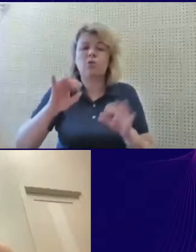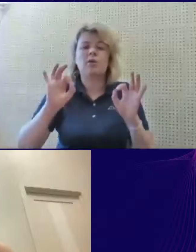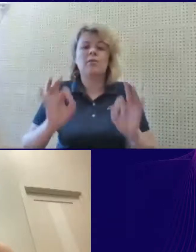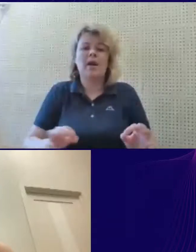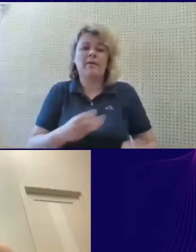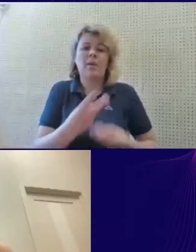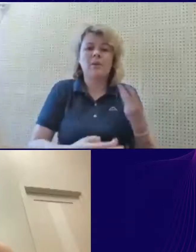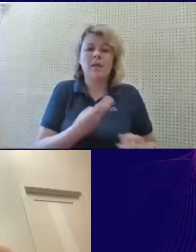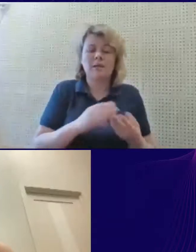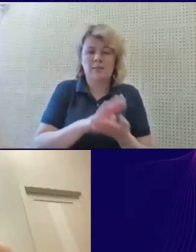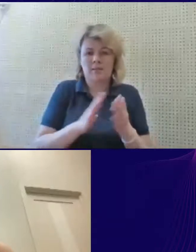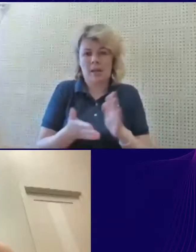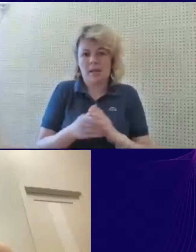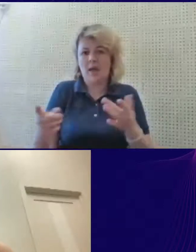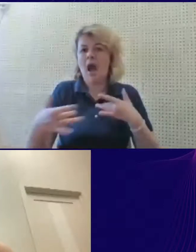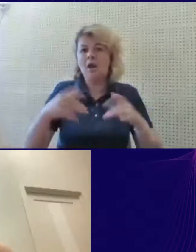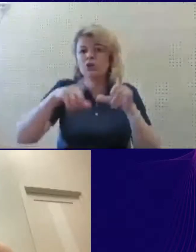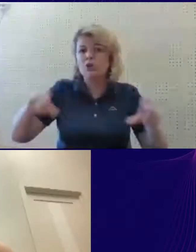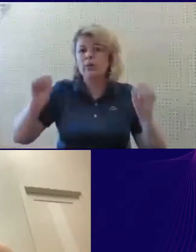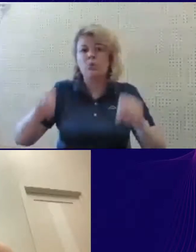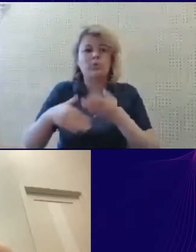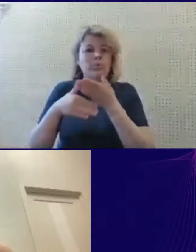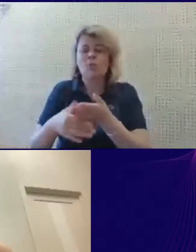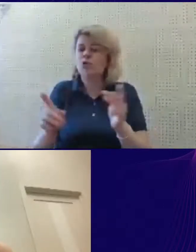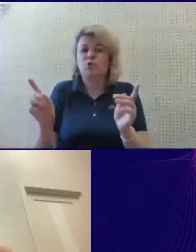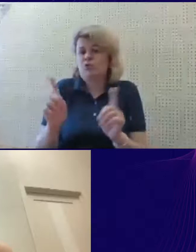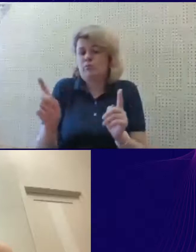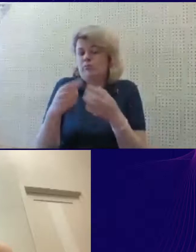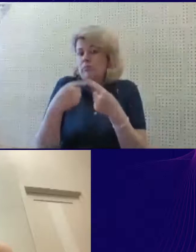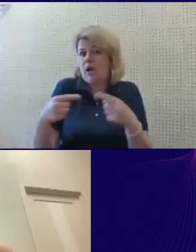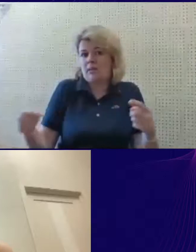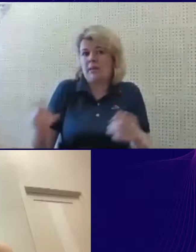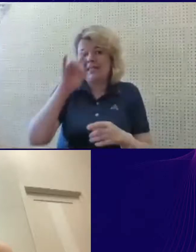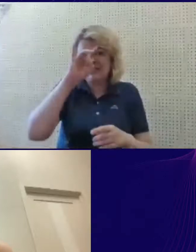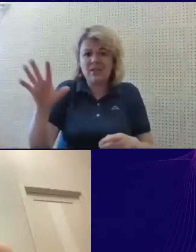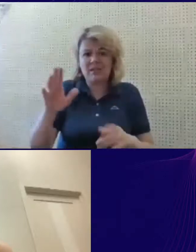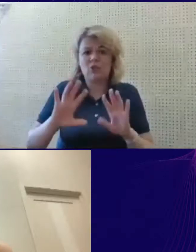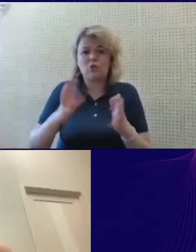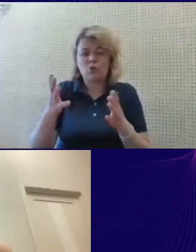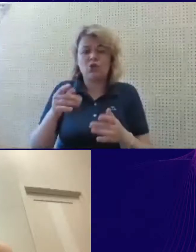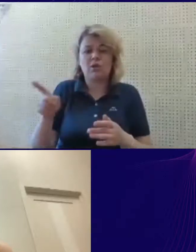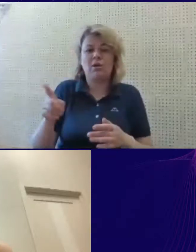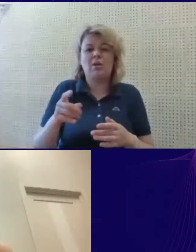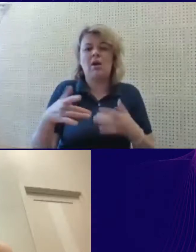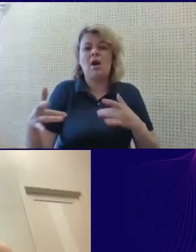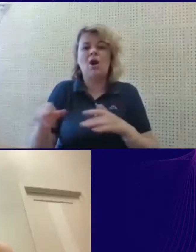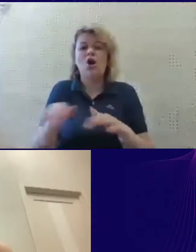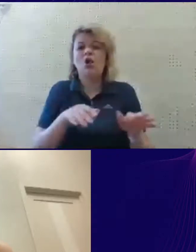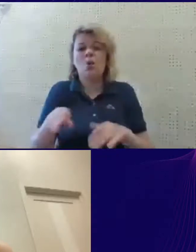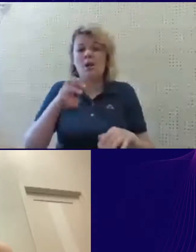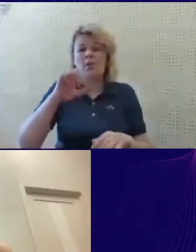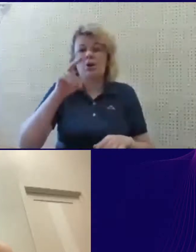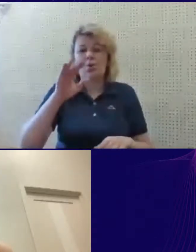помочь все, что угодно. Известный случай, когда роль у замечательного актера Маркова в спектакле